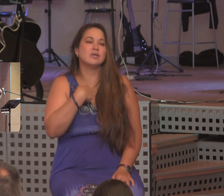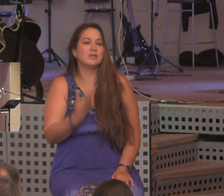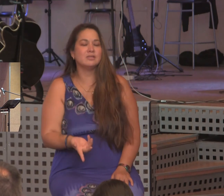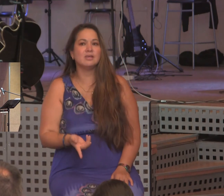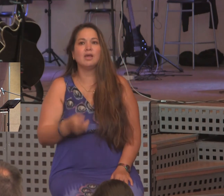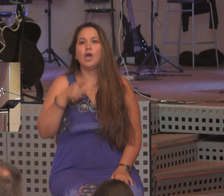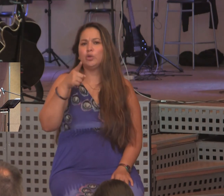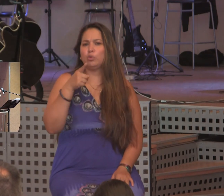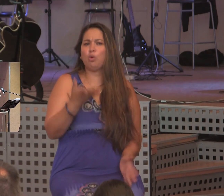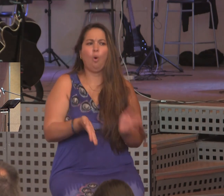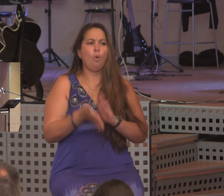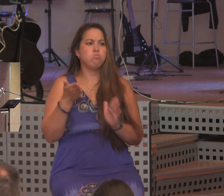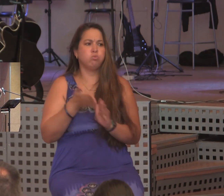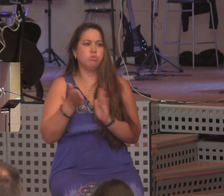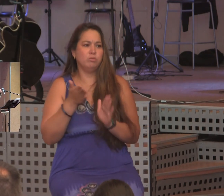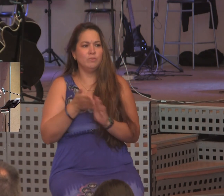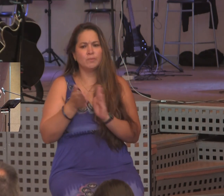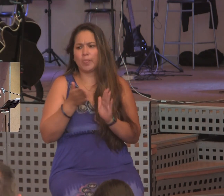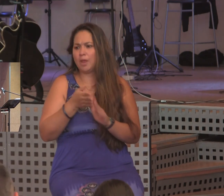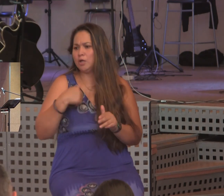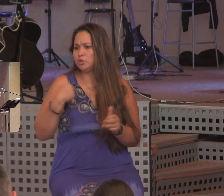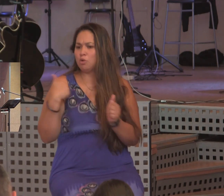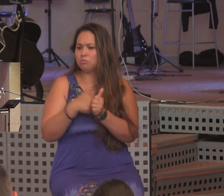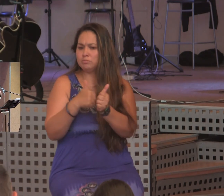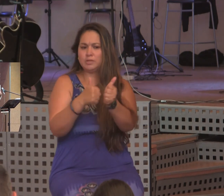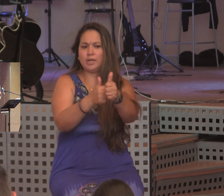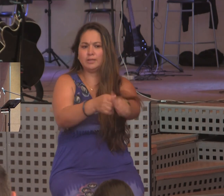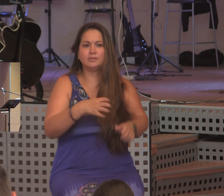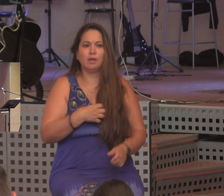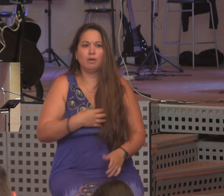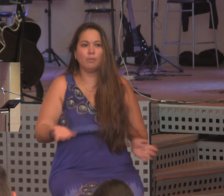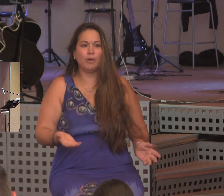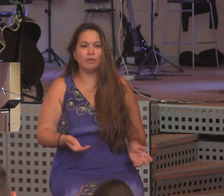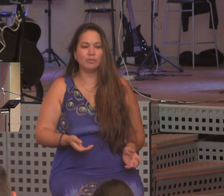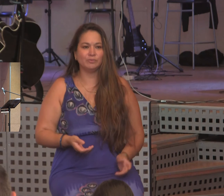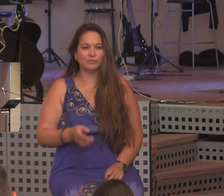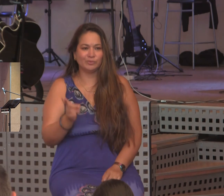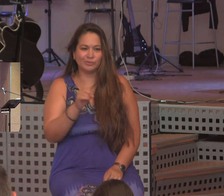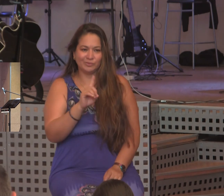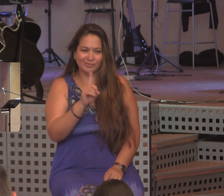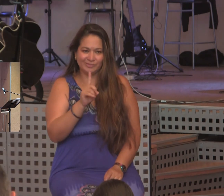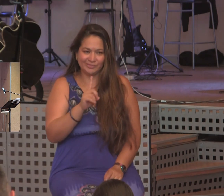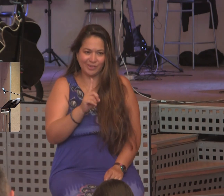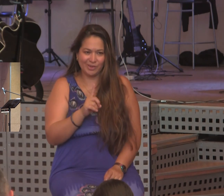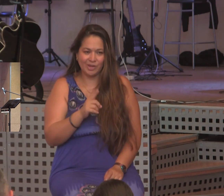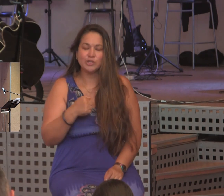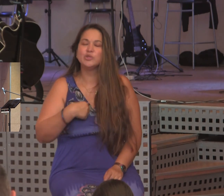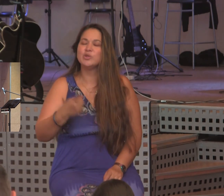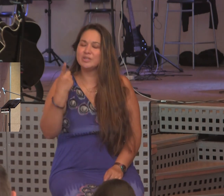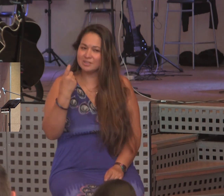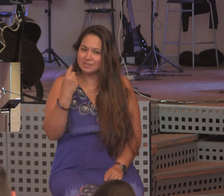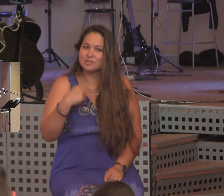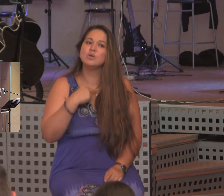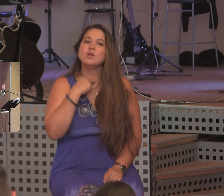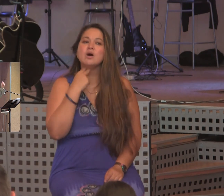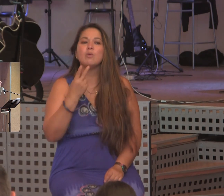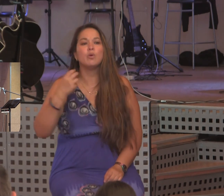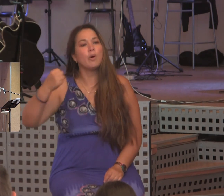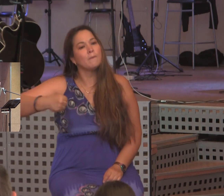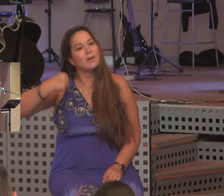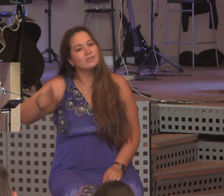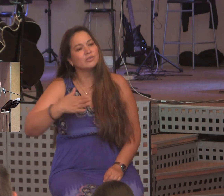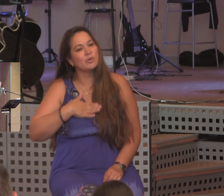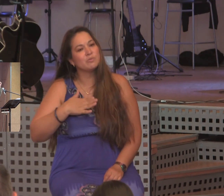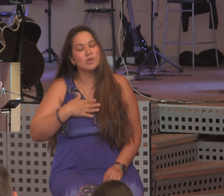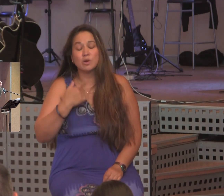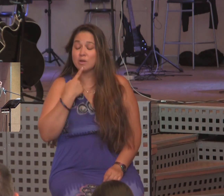seguirme a una gran velocidad y que me puedes alcanzar. No. Voy a necesitar la voz de mi pastor que me diga, Pablo